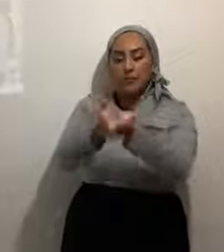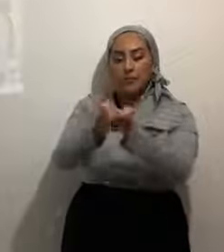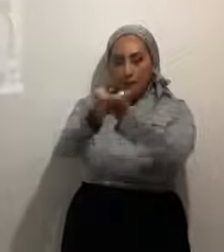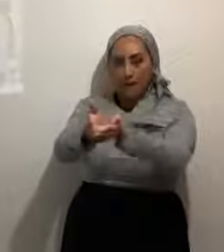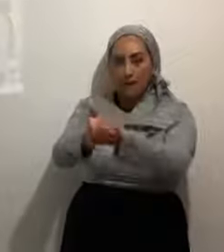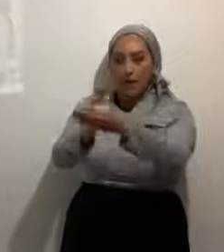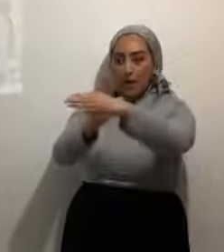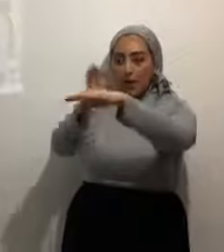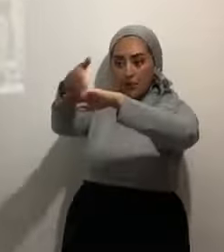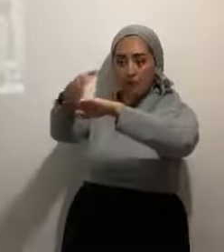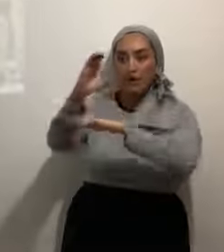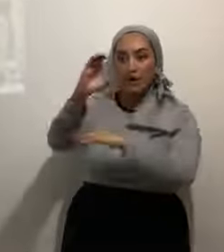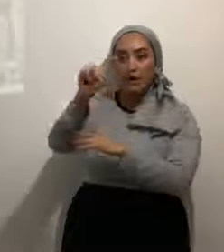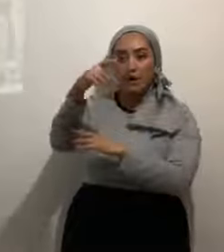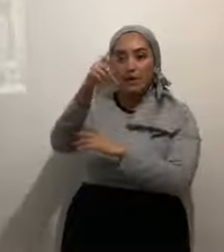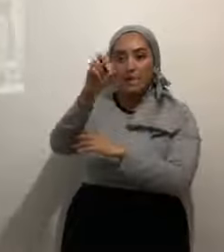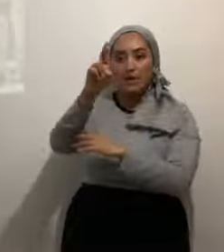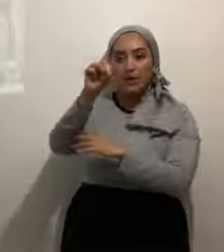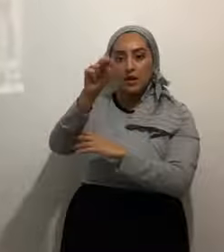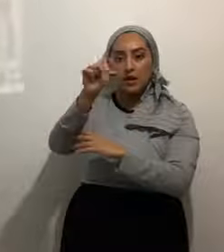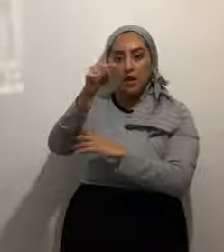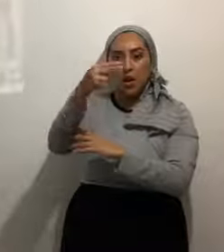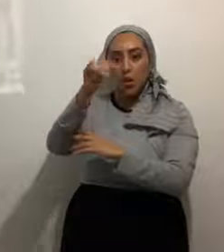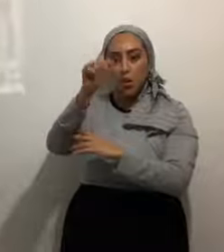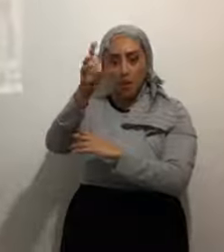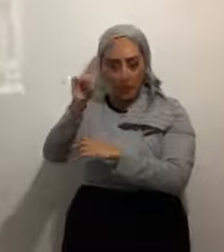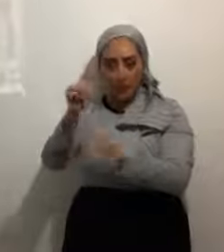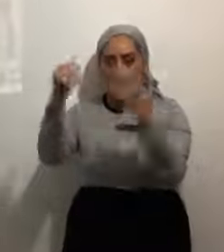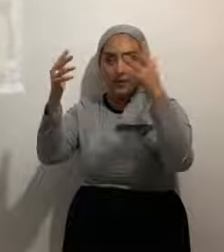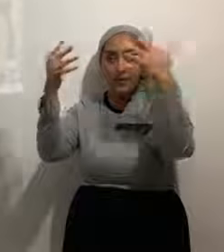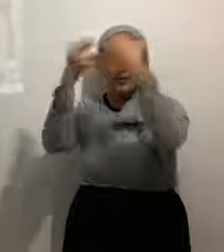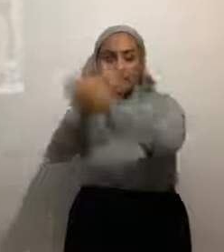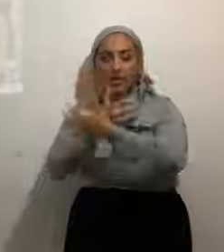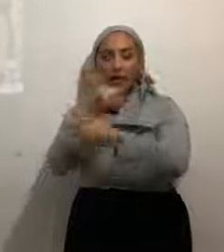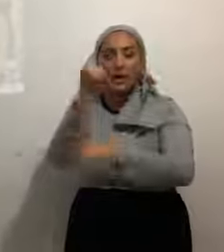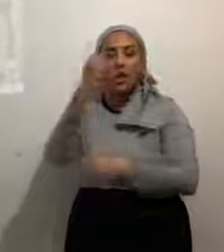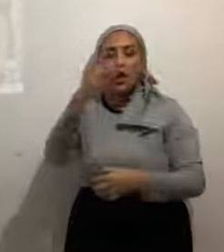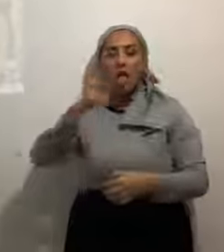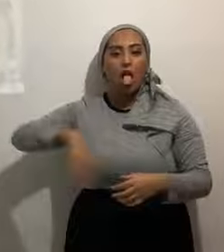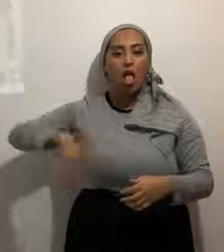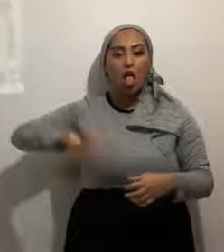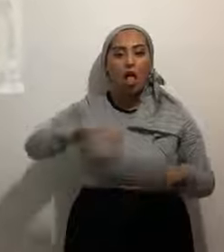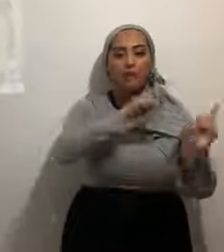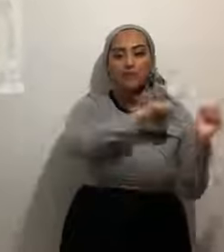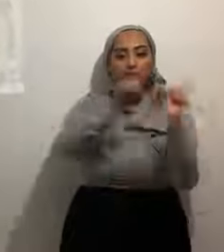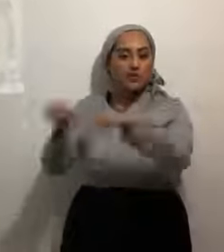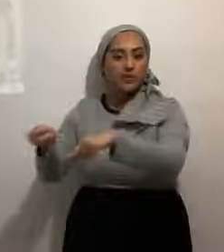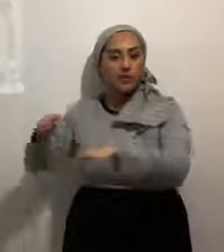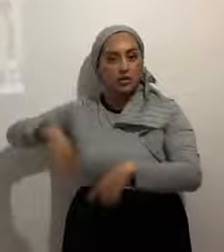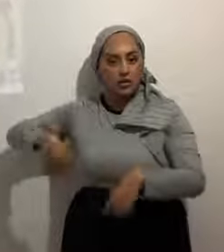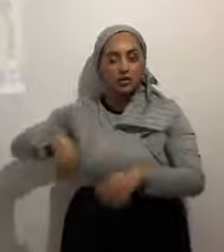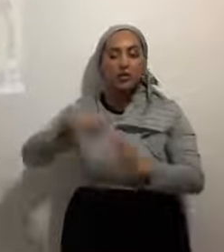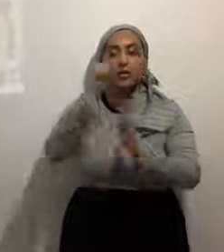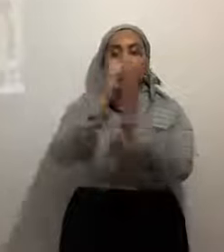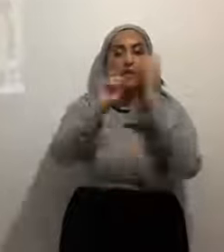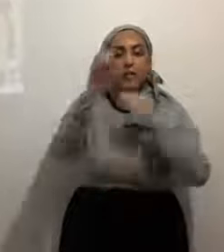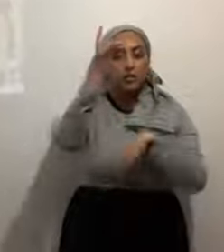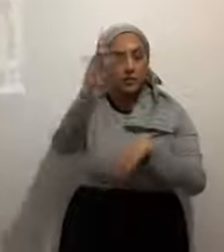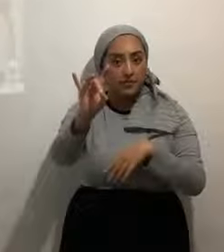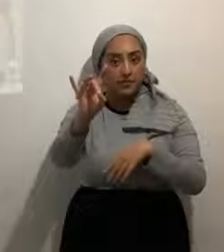Cafarnaúm. Estaba ya oscuro y Yahshua no había venido a ellos. 18. Y se levantaba el mar con